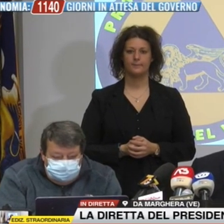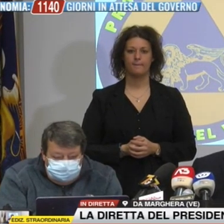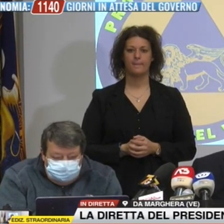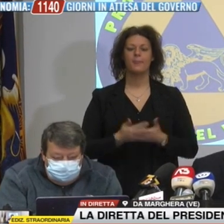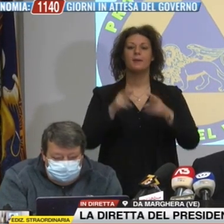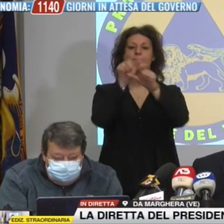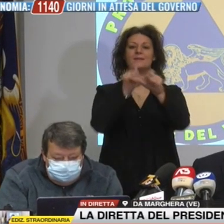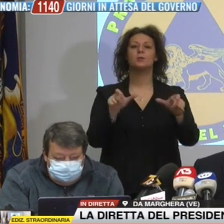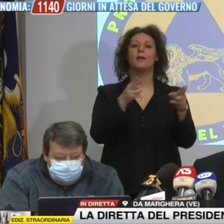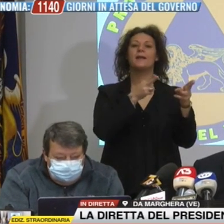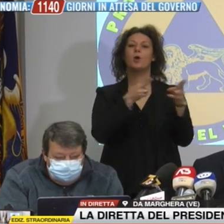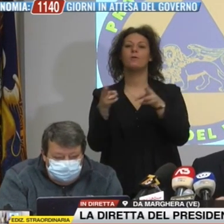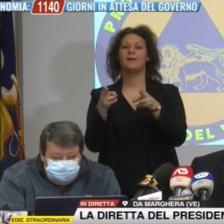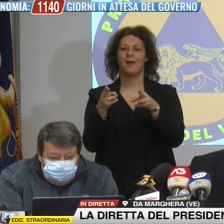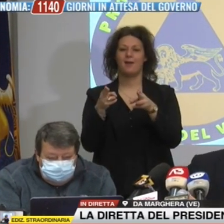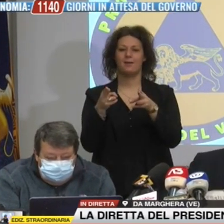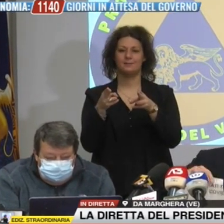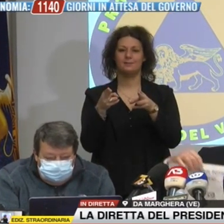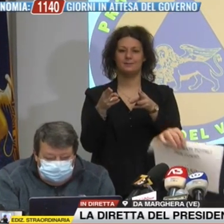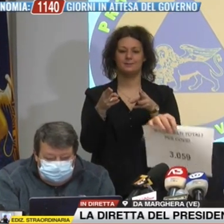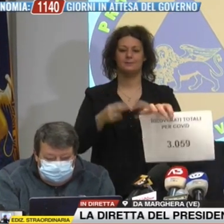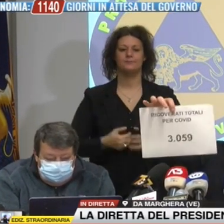I ricoverati in questo momento sono